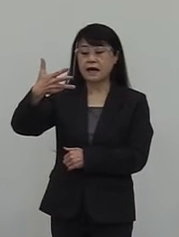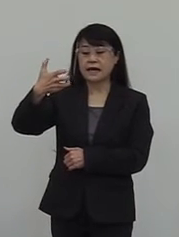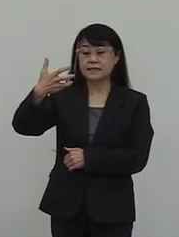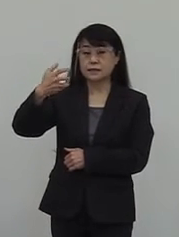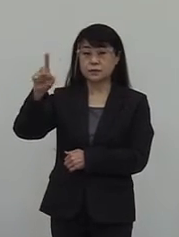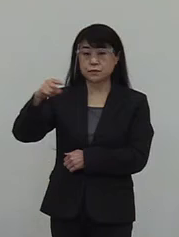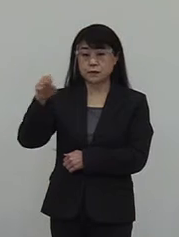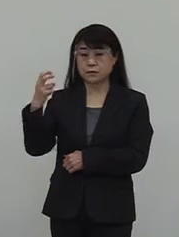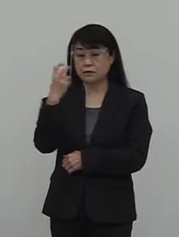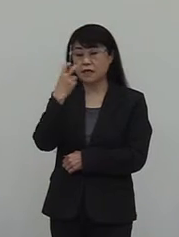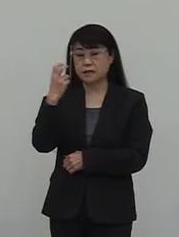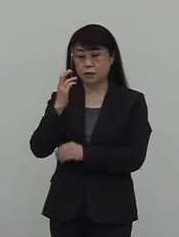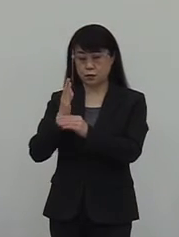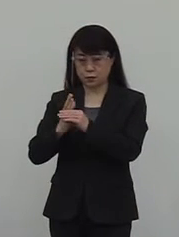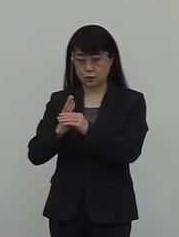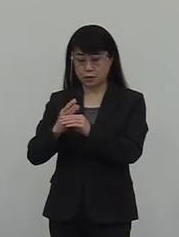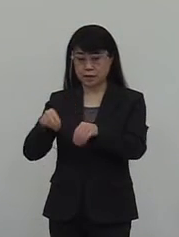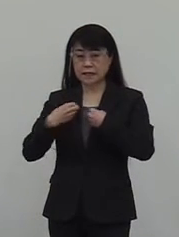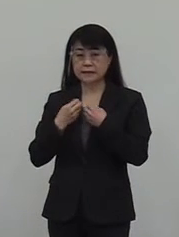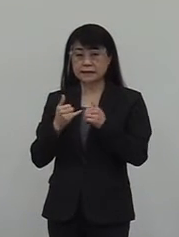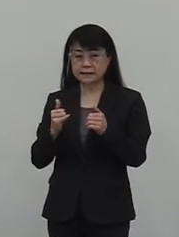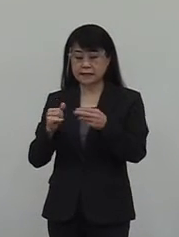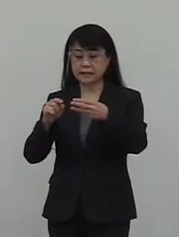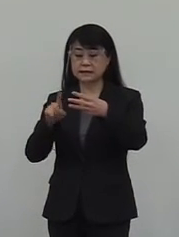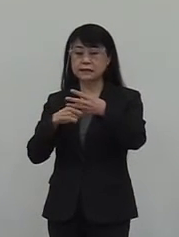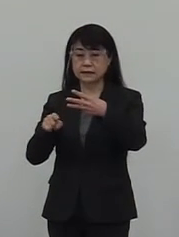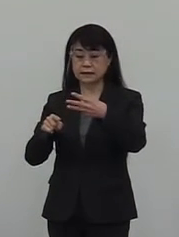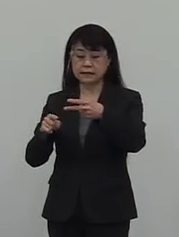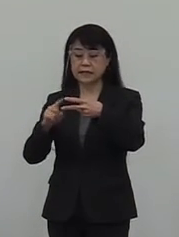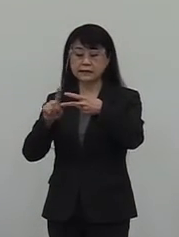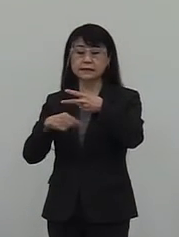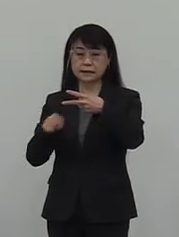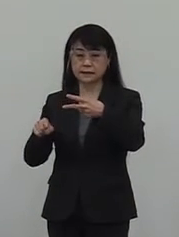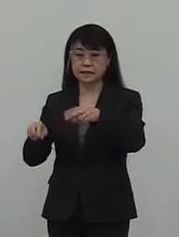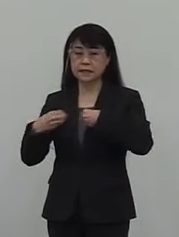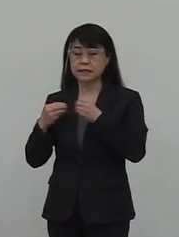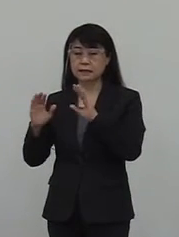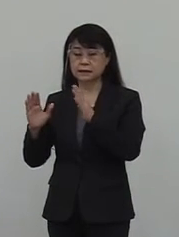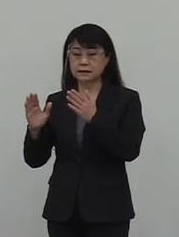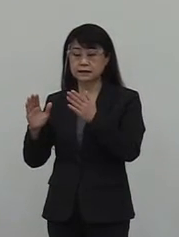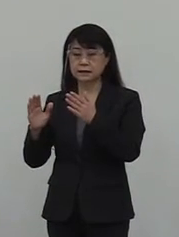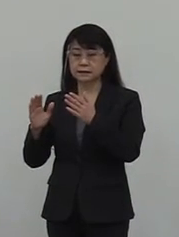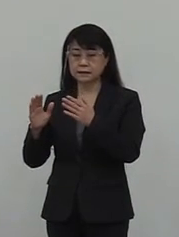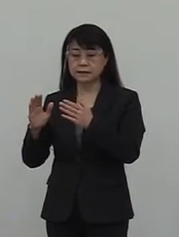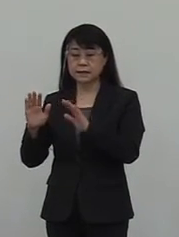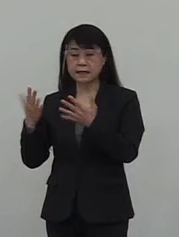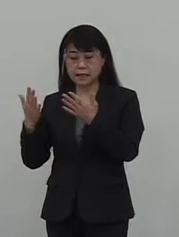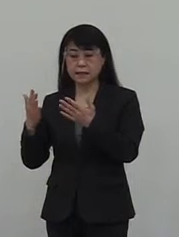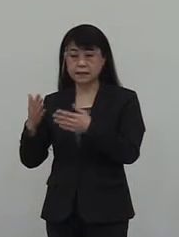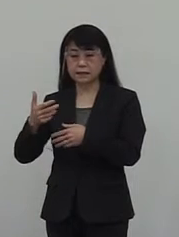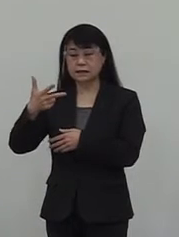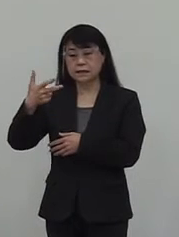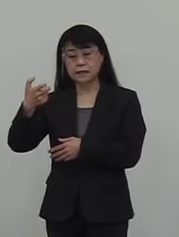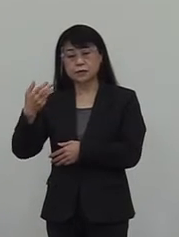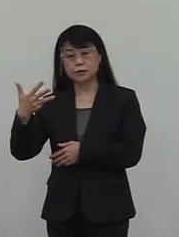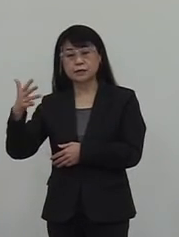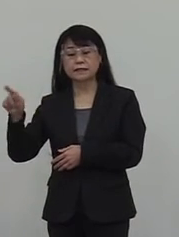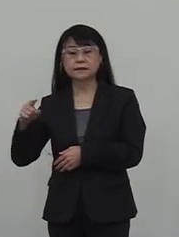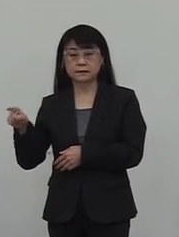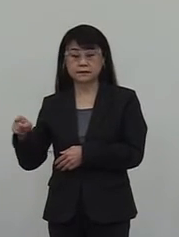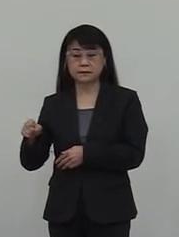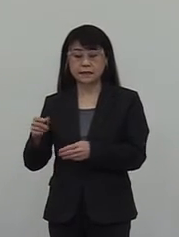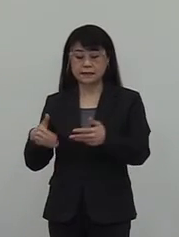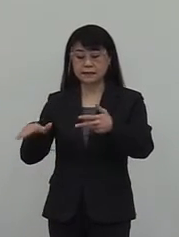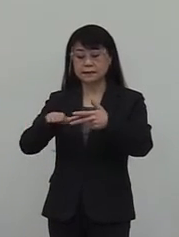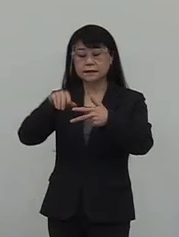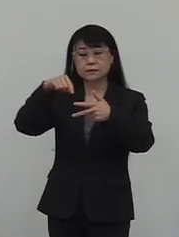。陽性が2名、陰性が78名であります。施設の感染対策についてご